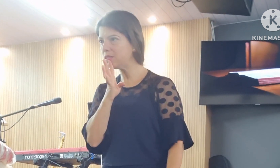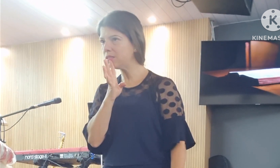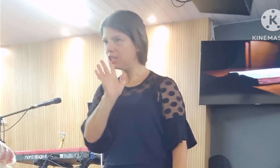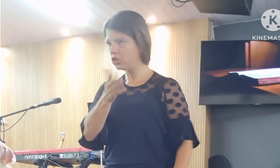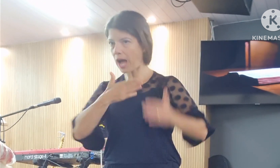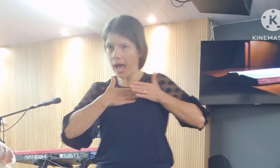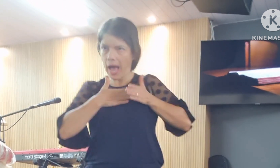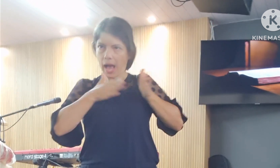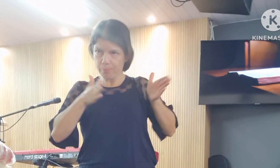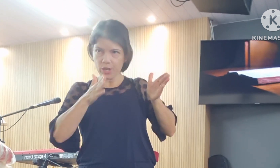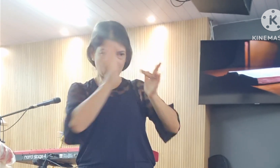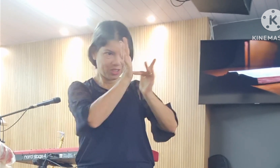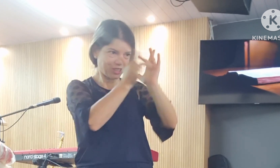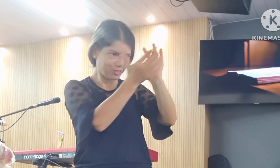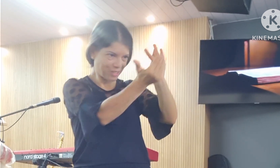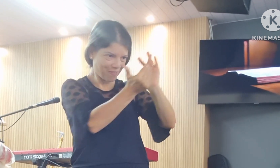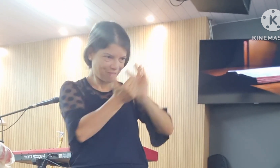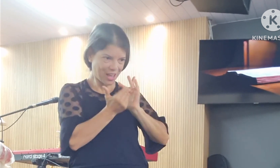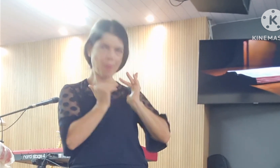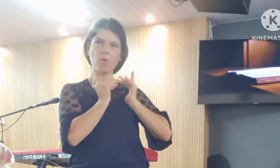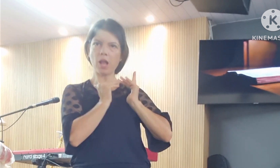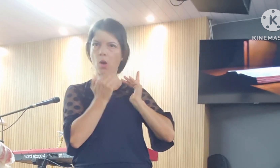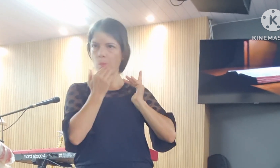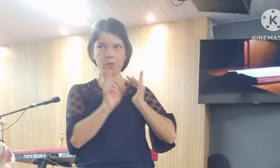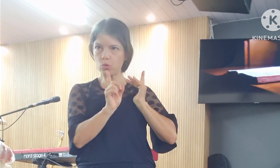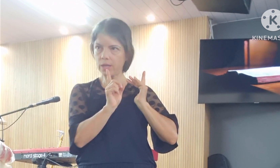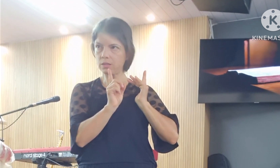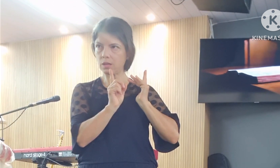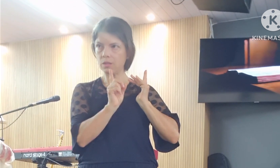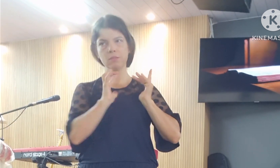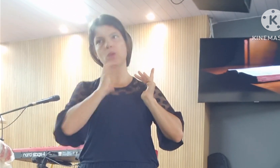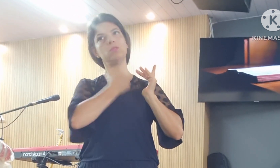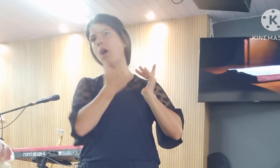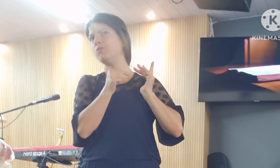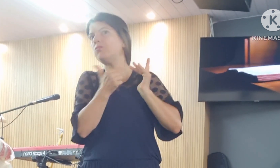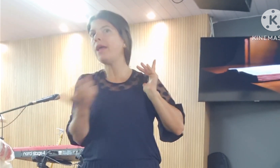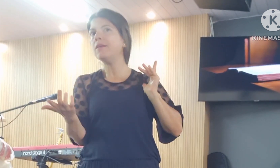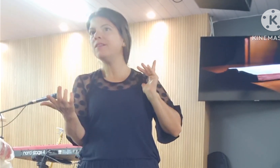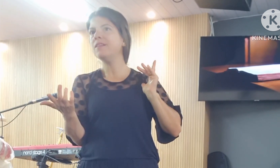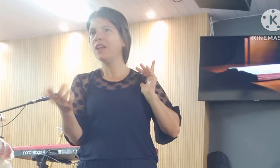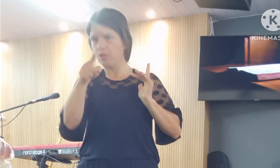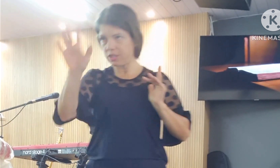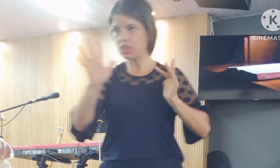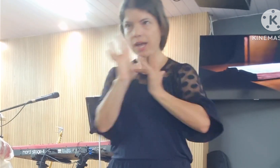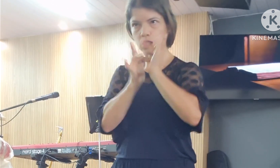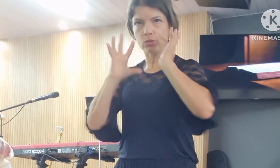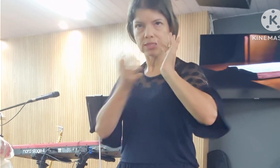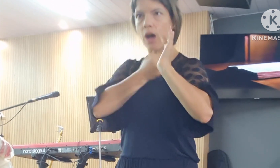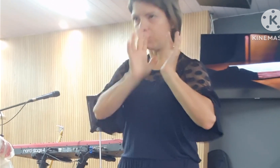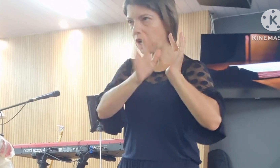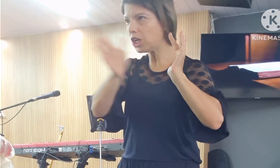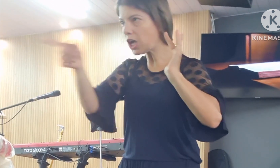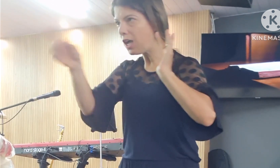lá, quem crer já é salvo. Os que creem estão aqui nessa manhã?